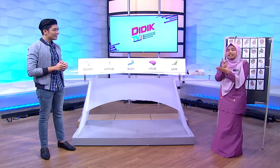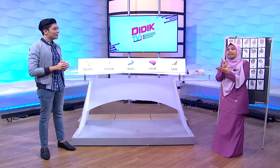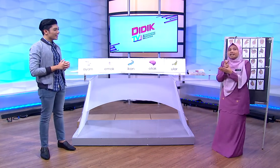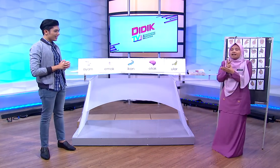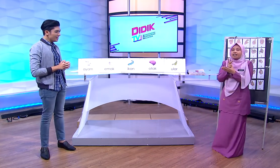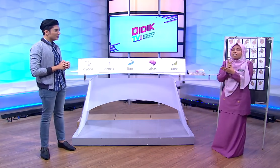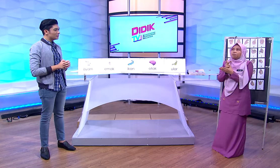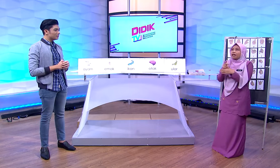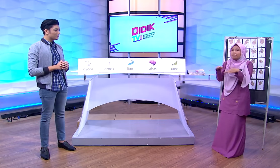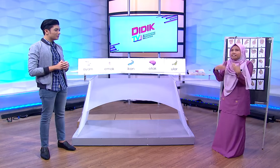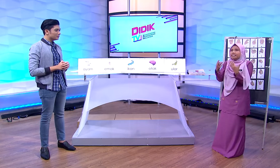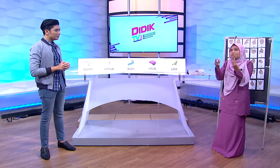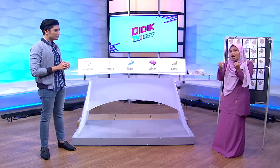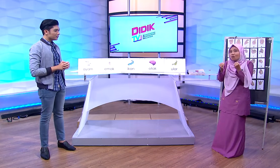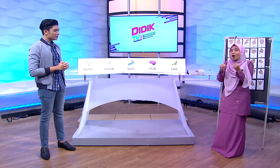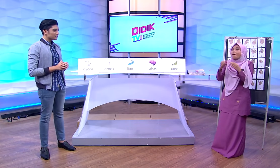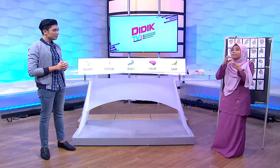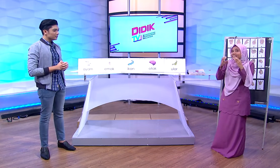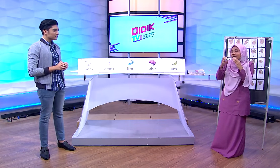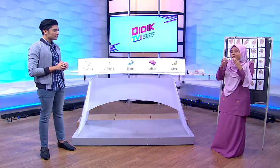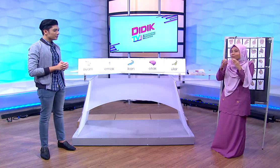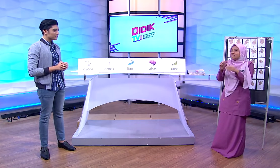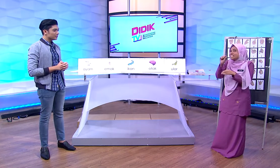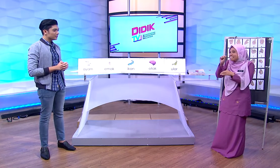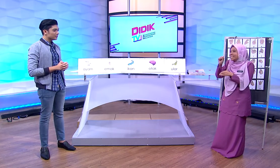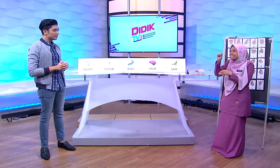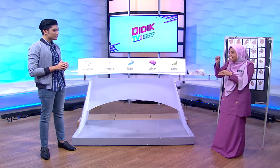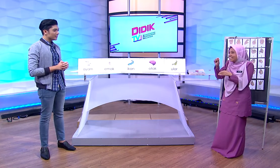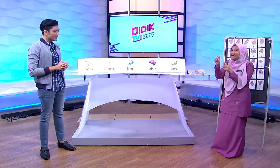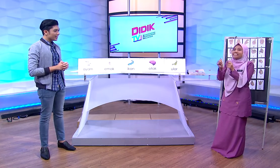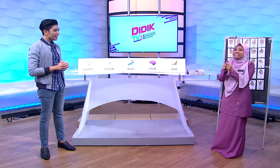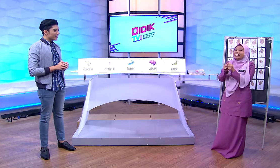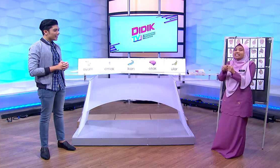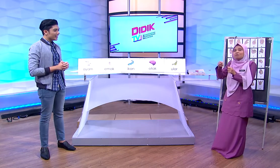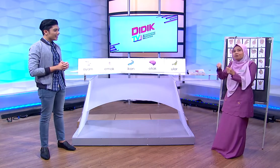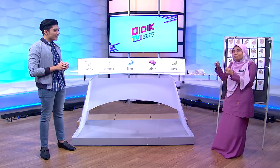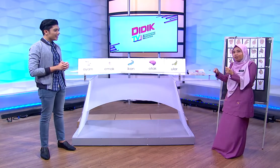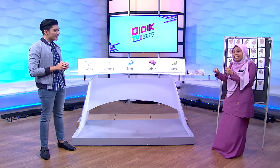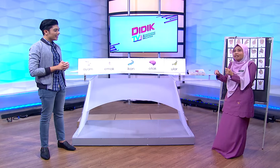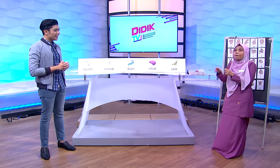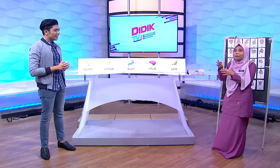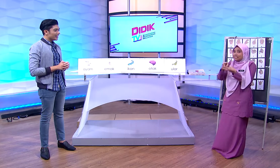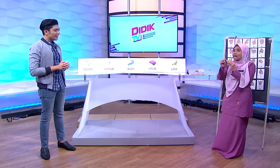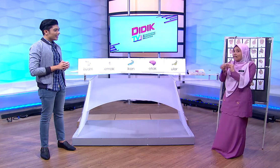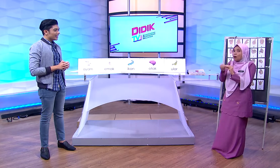ah bagaimana mahu bercakap sedikit-sedikit dengan murid-murid masalah